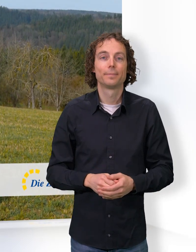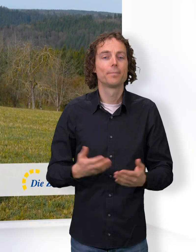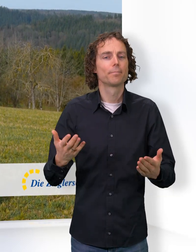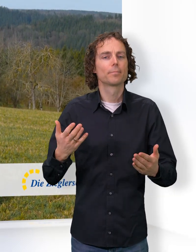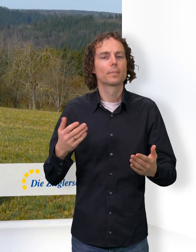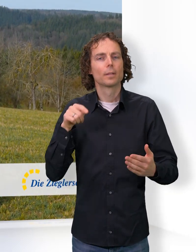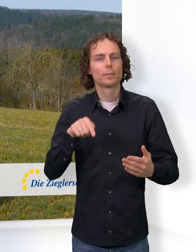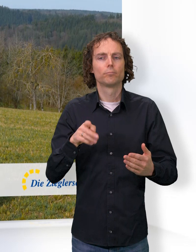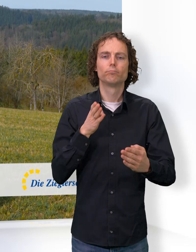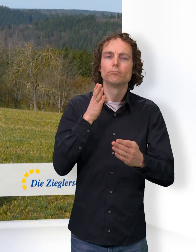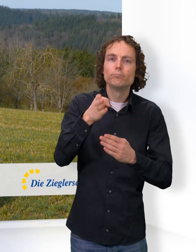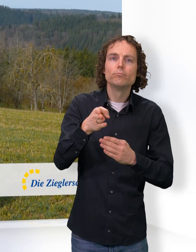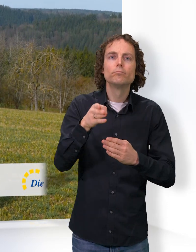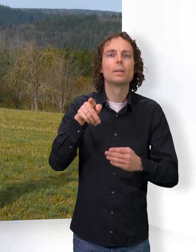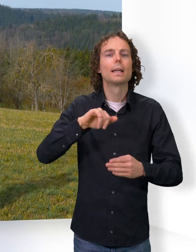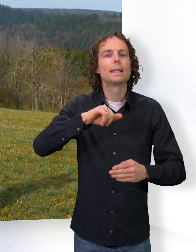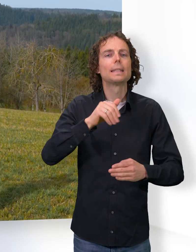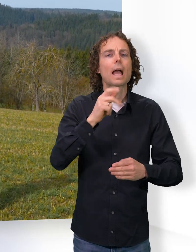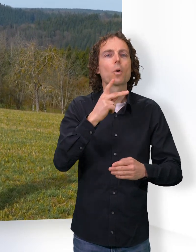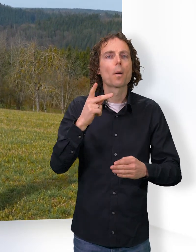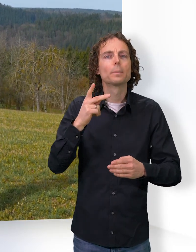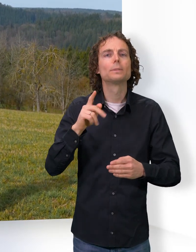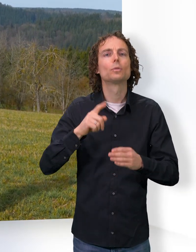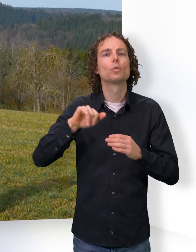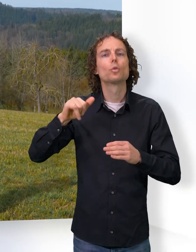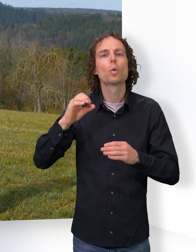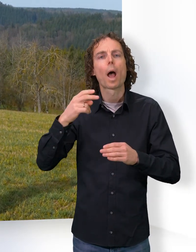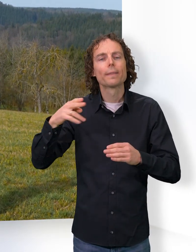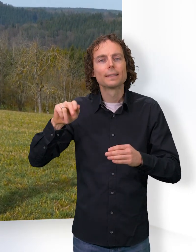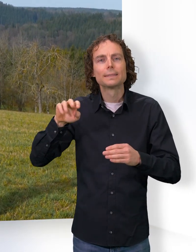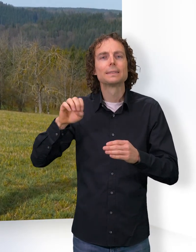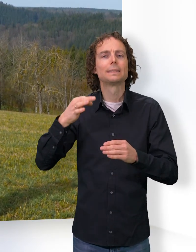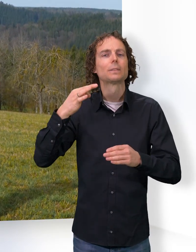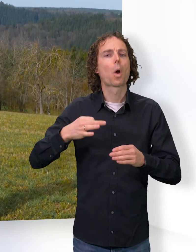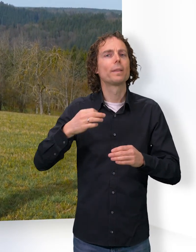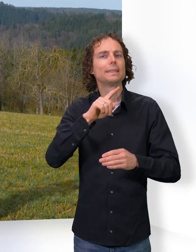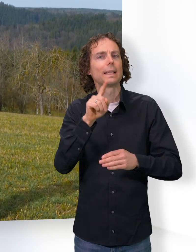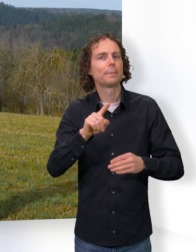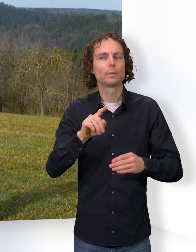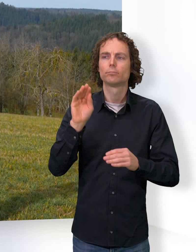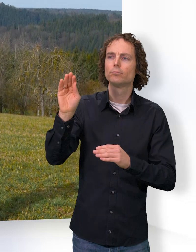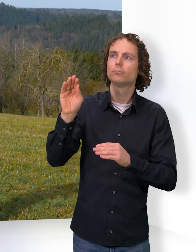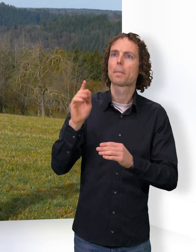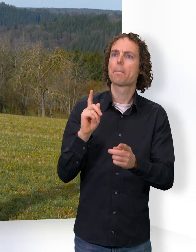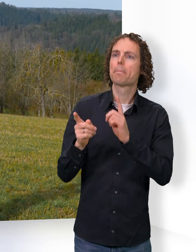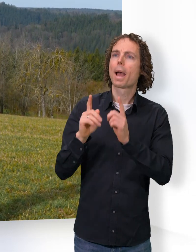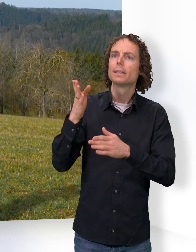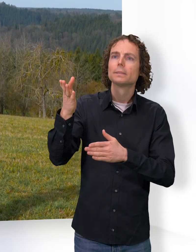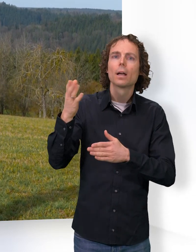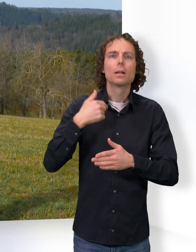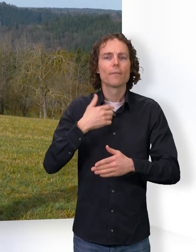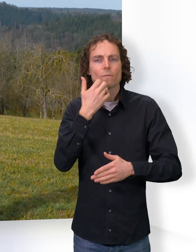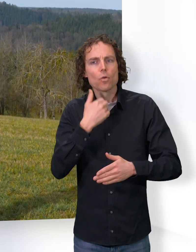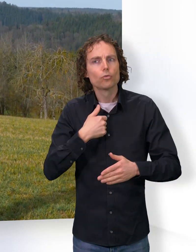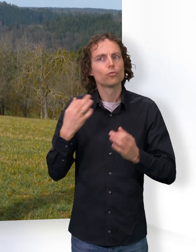Da gingen zu ihm Jakobus und Johannes, die Söhne des Zebedäus, und sprachen: Meister, wir wollen, dass du für uns tust,